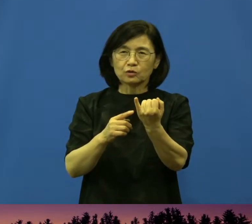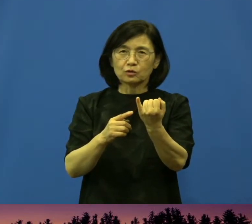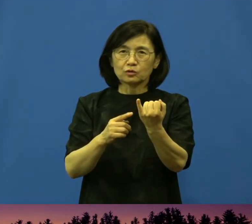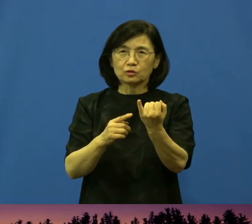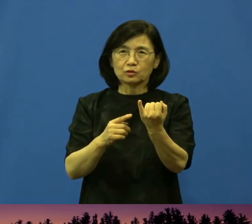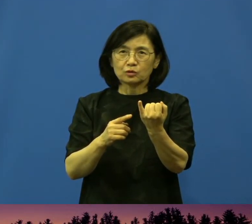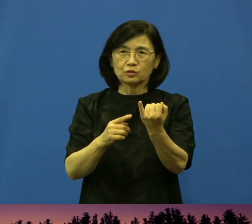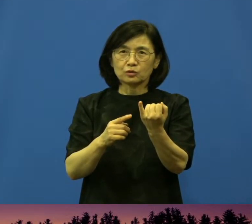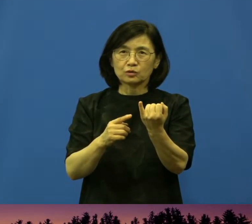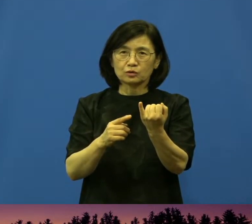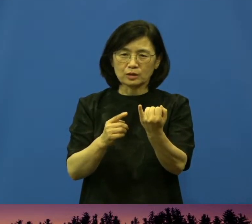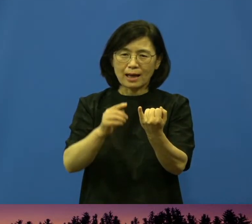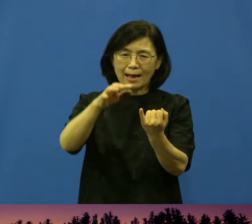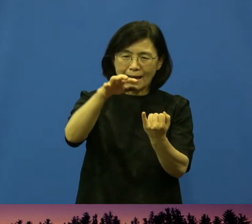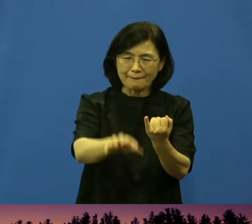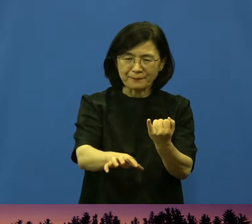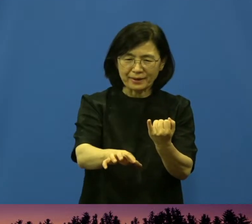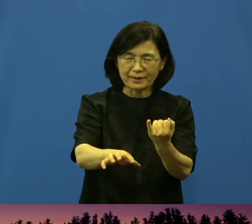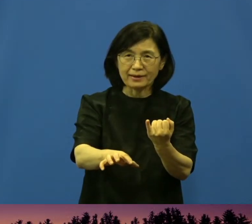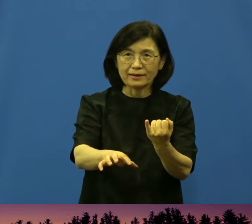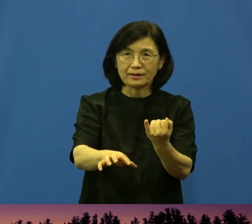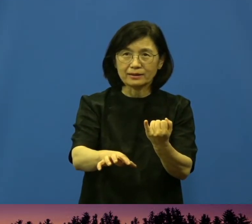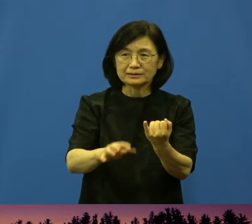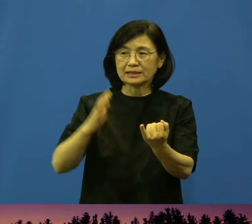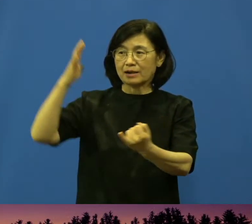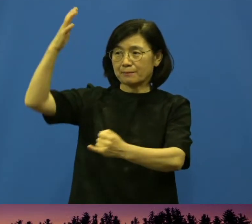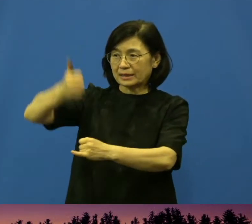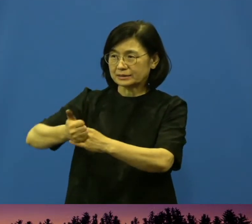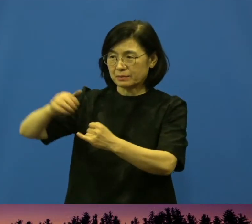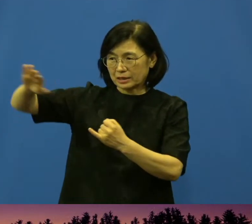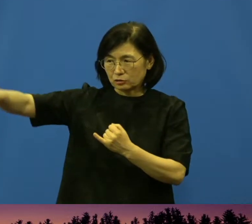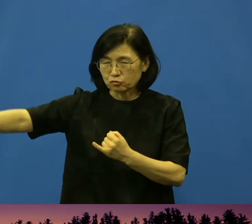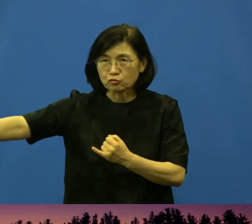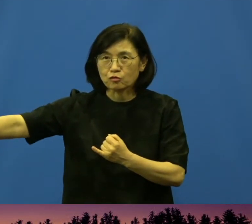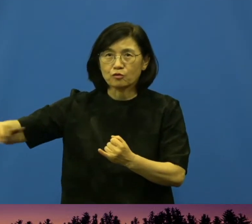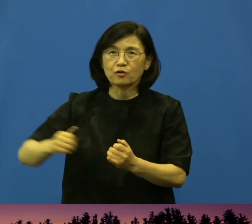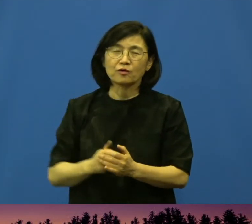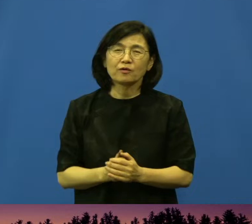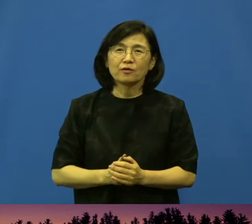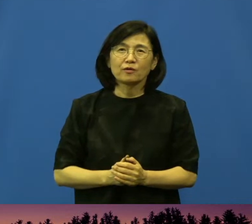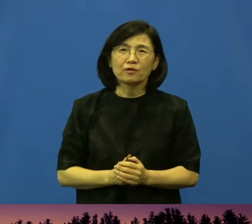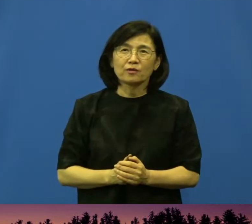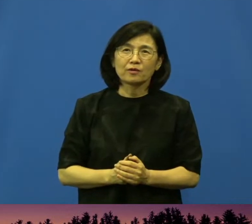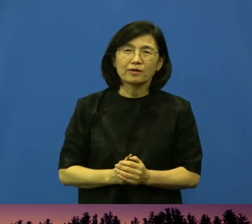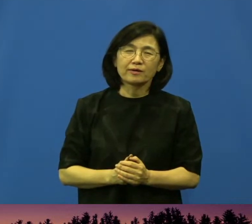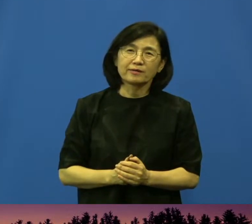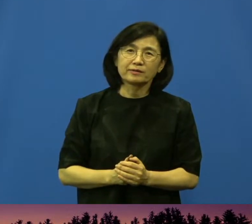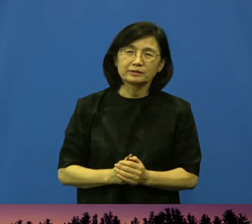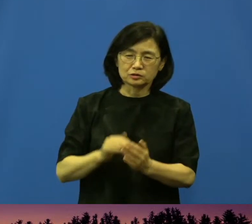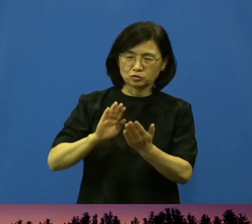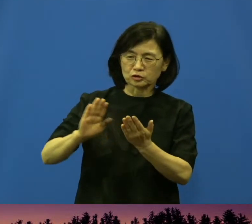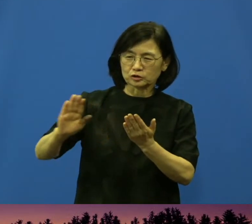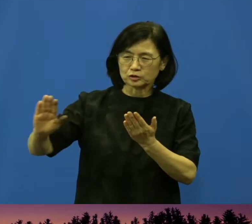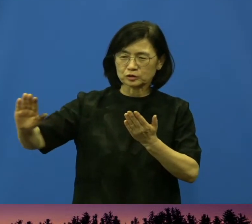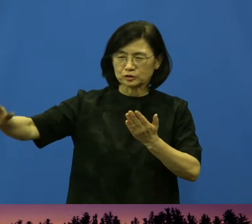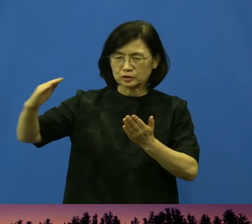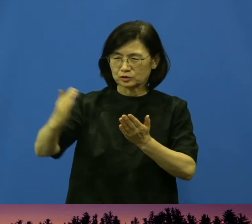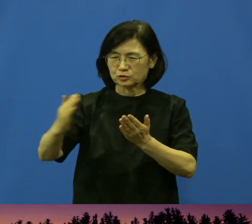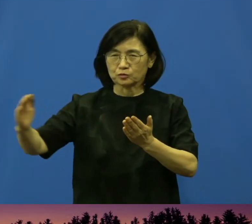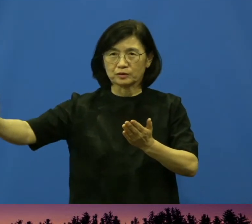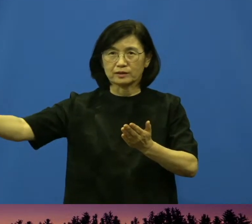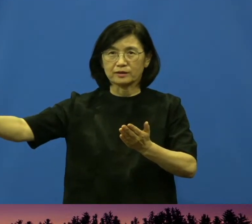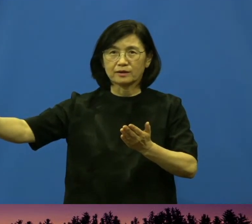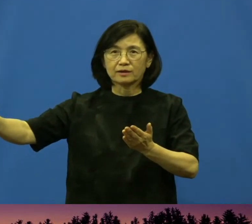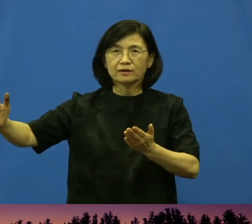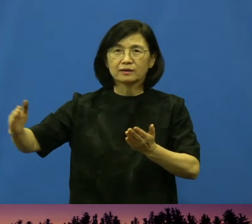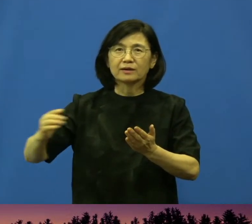그 먼저 이렇게 방패해 줄 사람, 이게 다 생각한 것 같아요. 자, 그런데 여러분 뭐예요? 홀로 남았는 거예요.